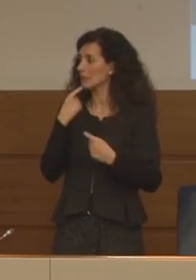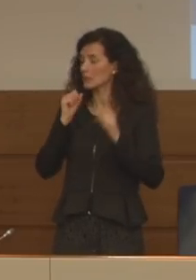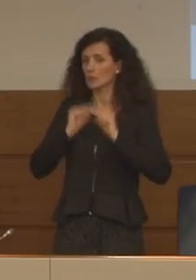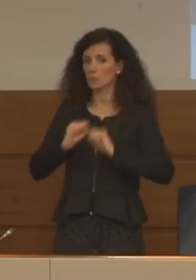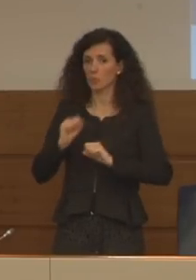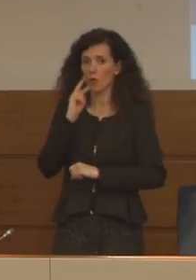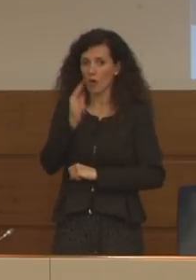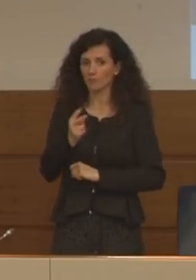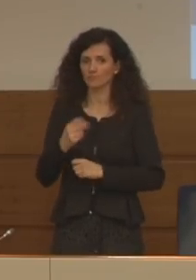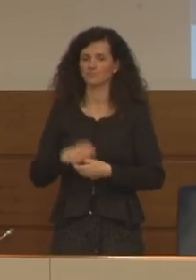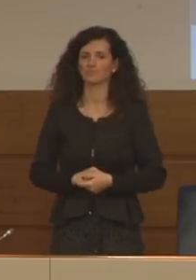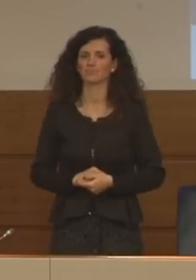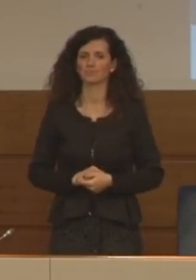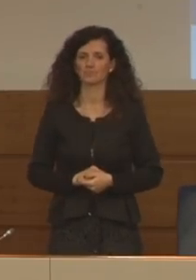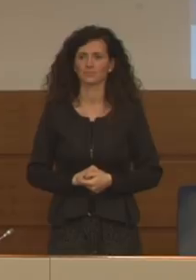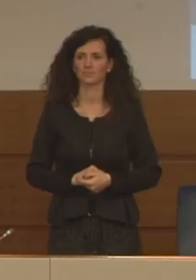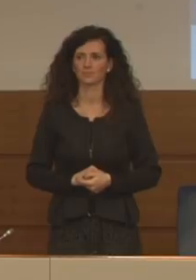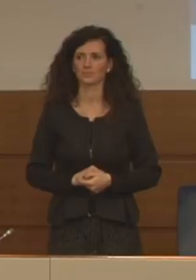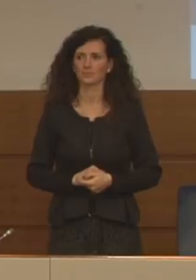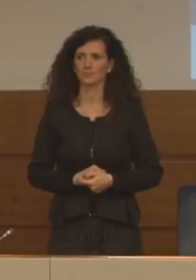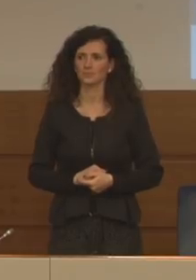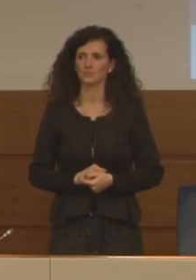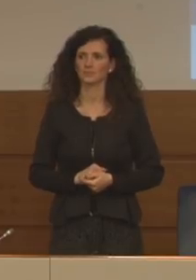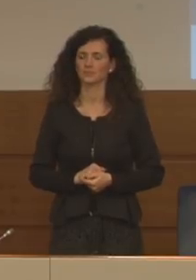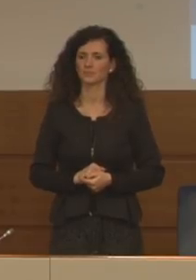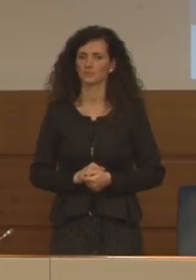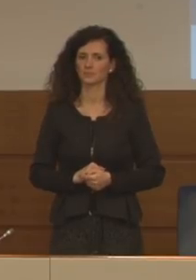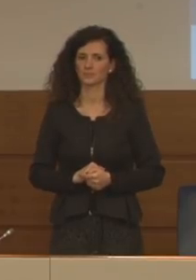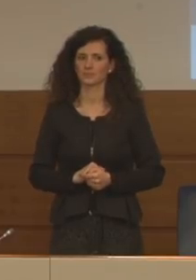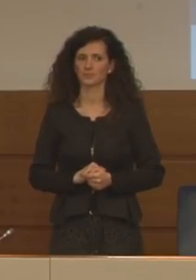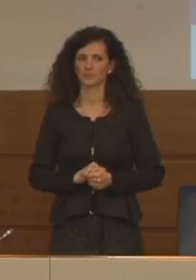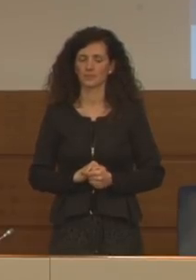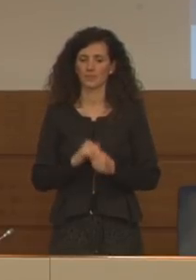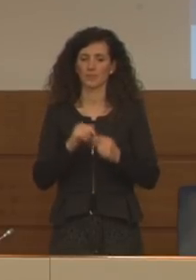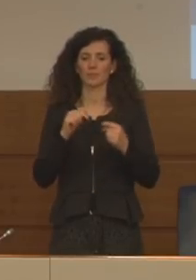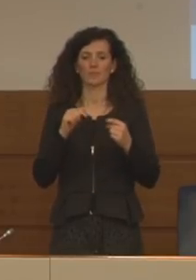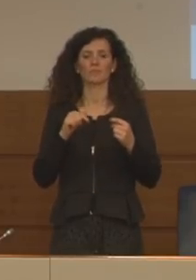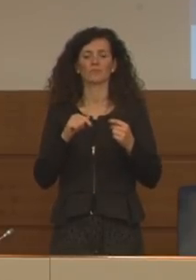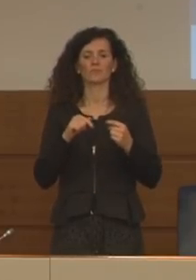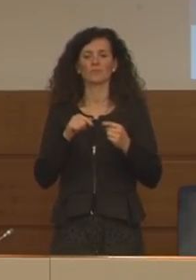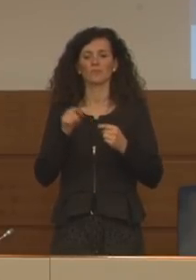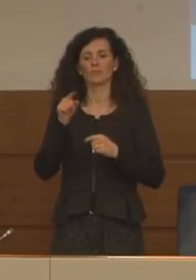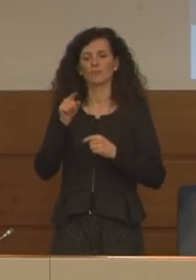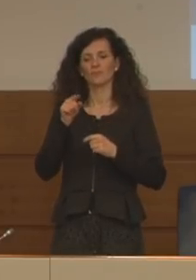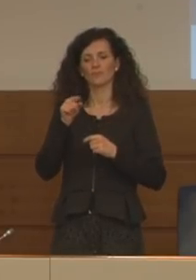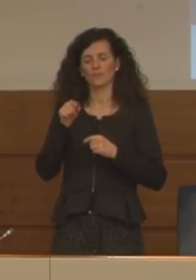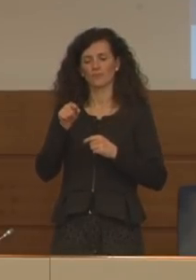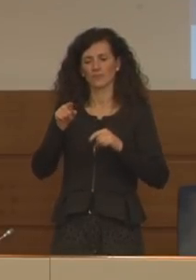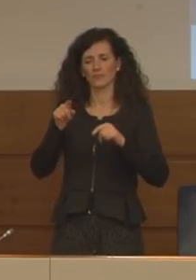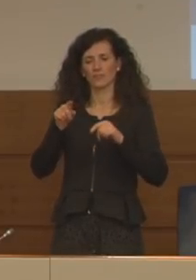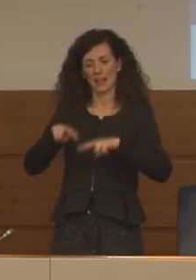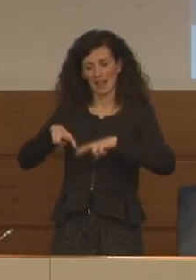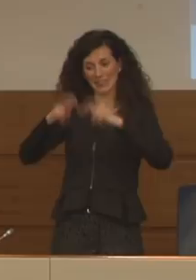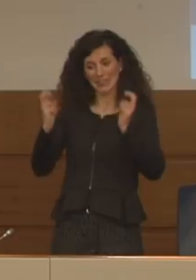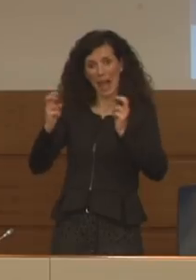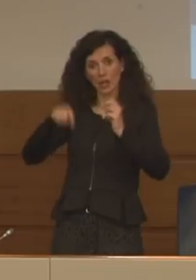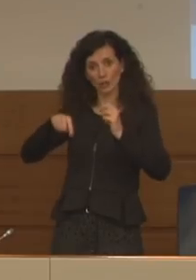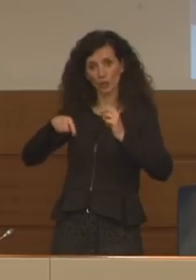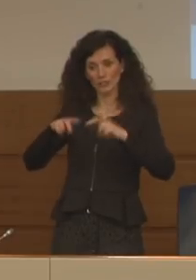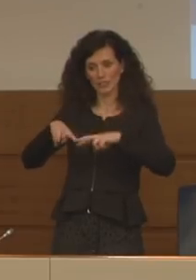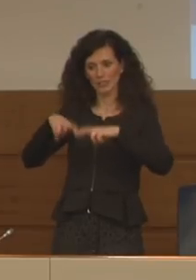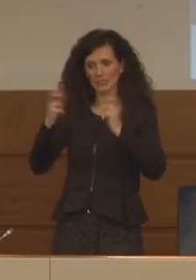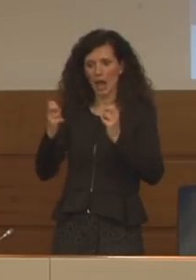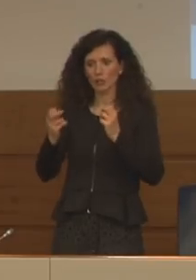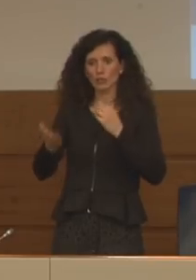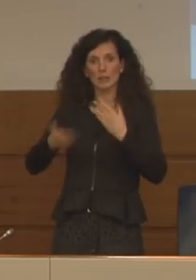può rispondere prego allora per quanto riguarda la diagnosi e la diagnosi precoce ovviamente